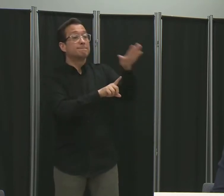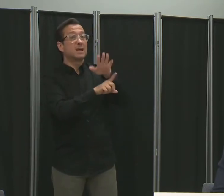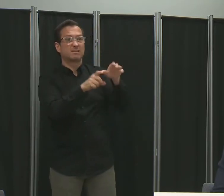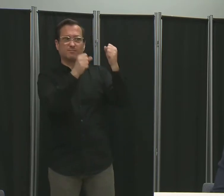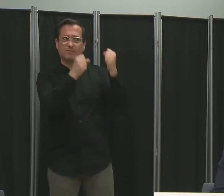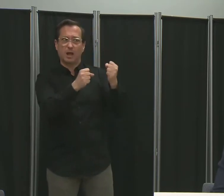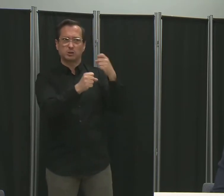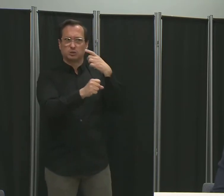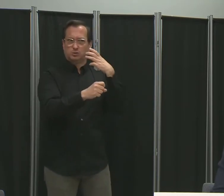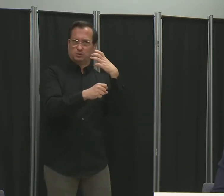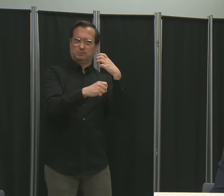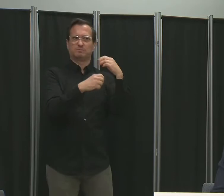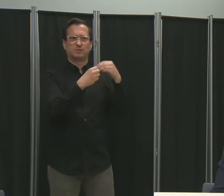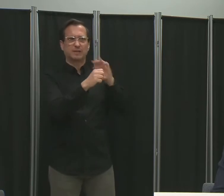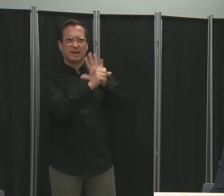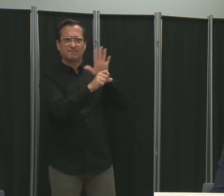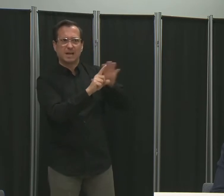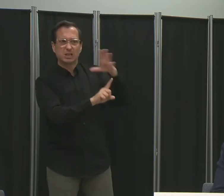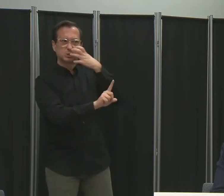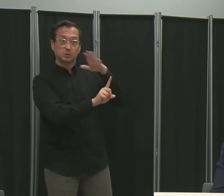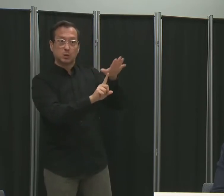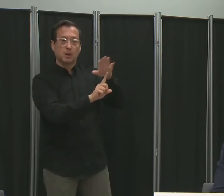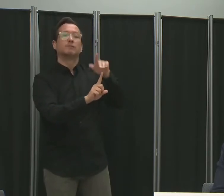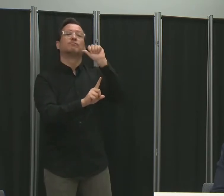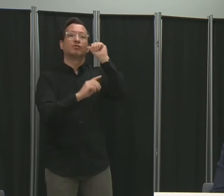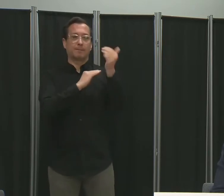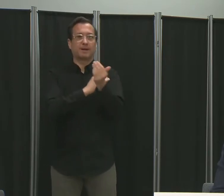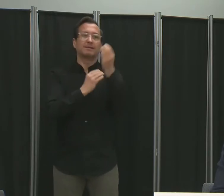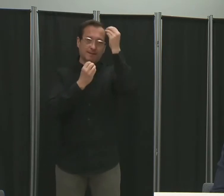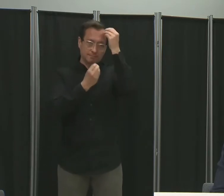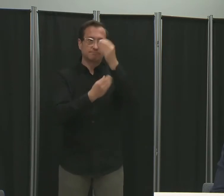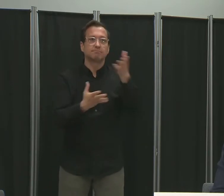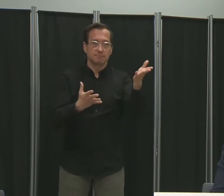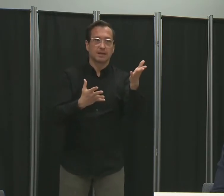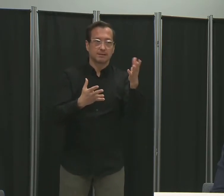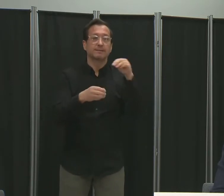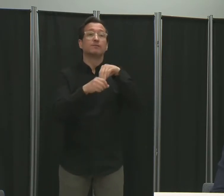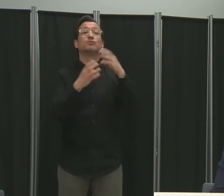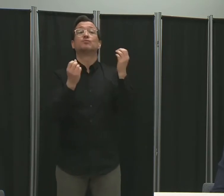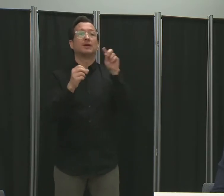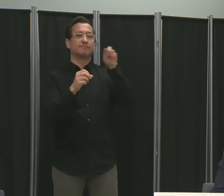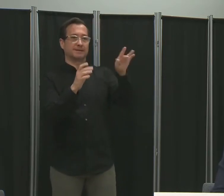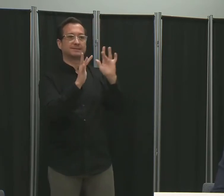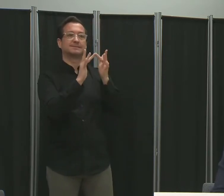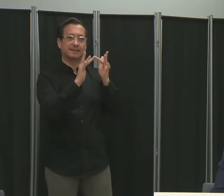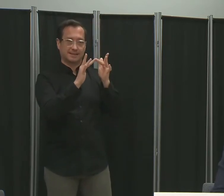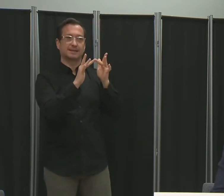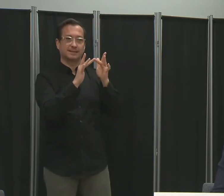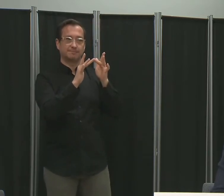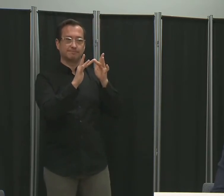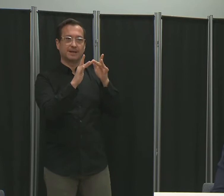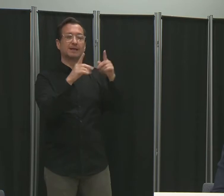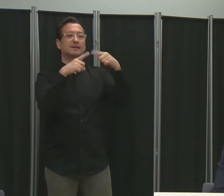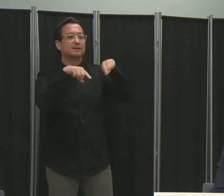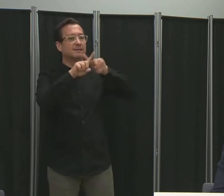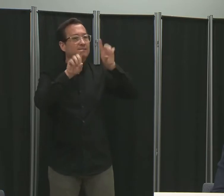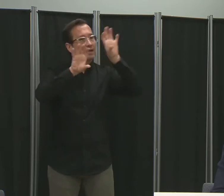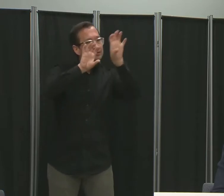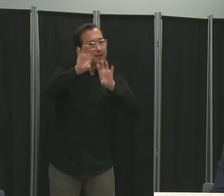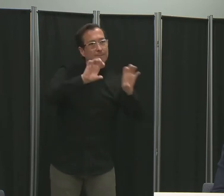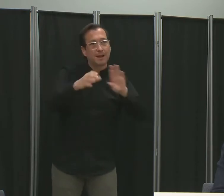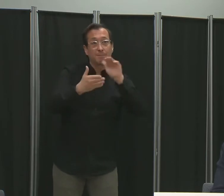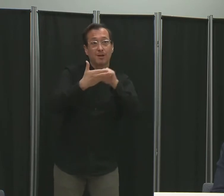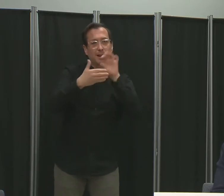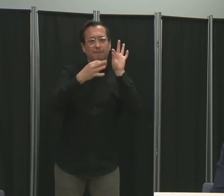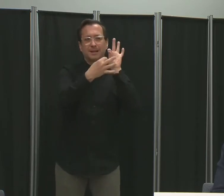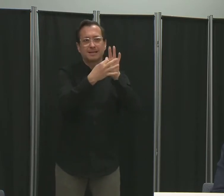sur notre site internet l'ensemble des portraits détaillés par arrondissement vent est rendu disponible à l'ensemble de la population